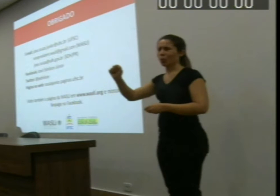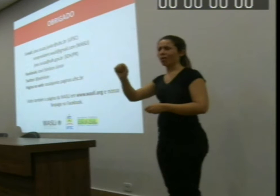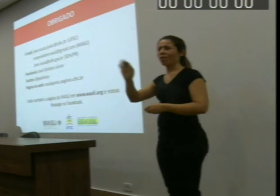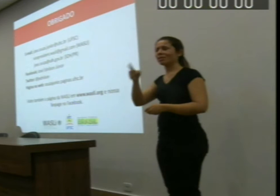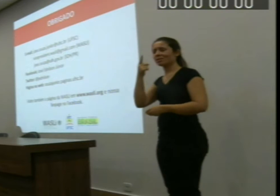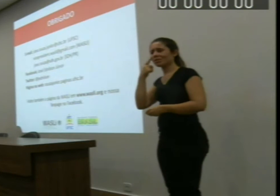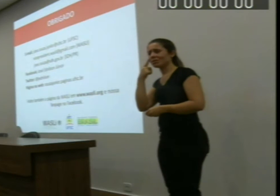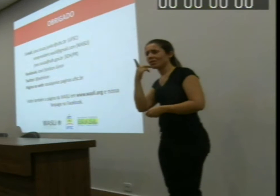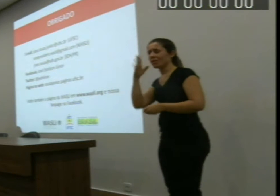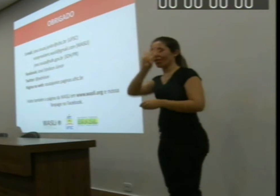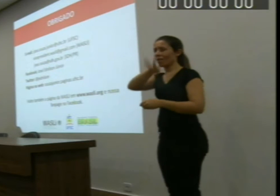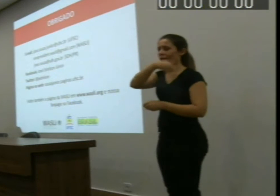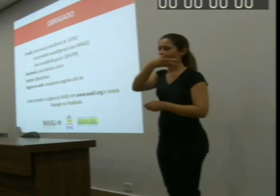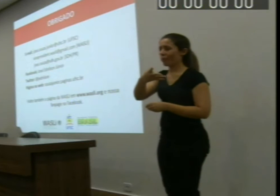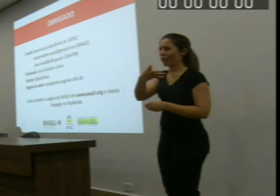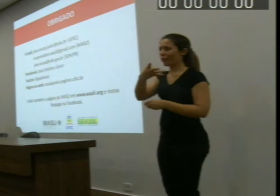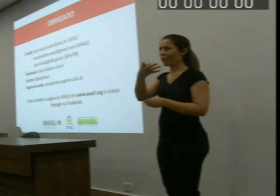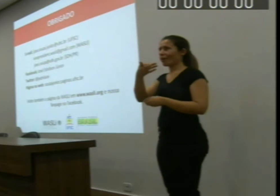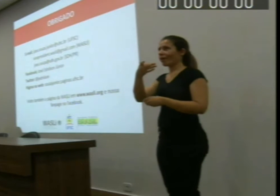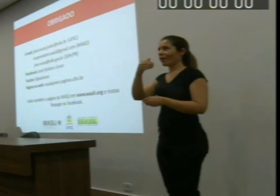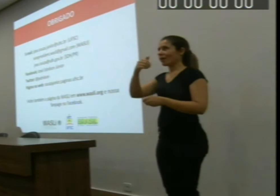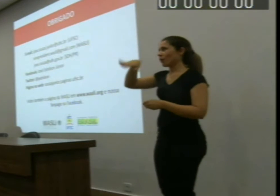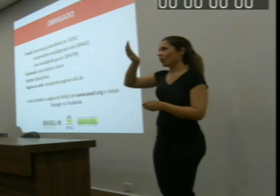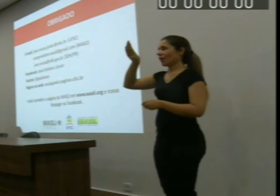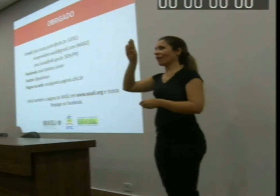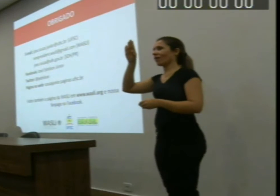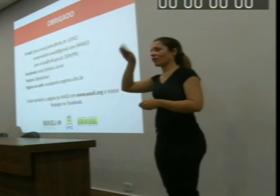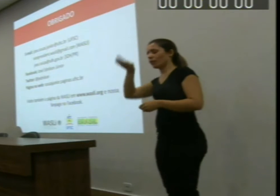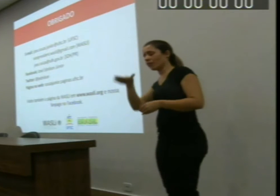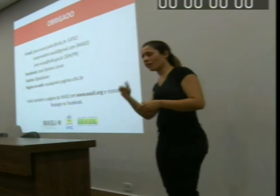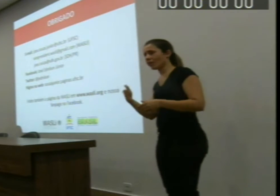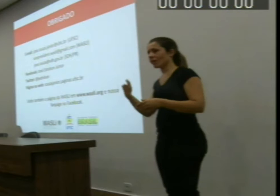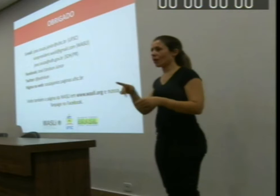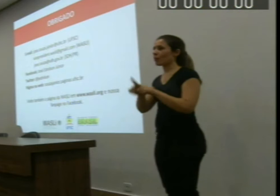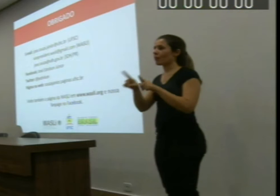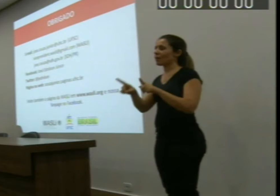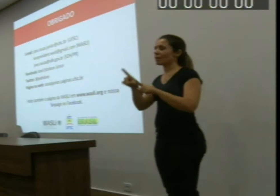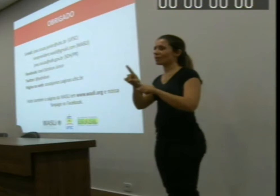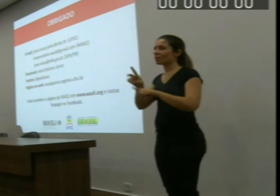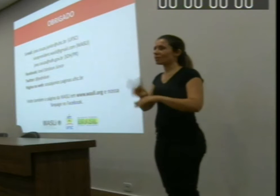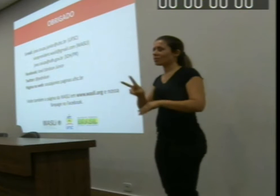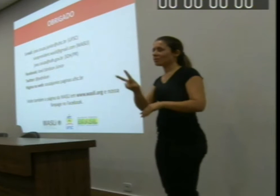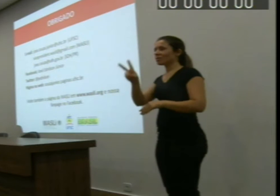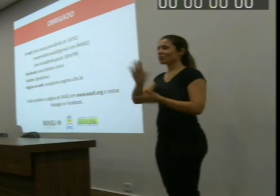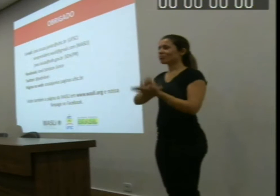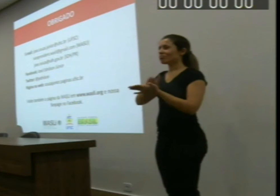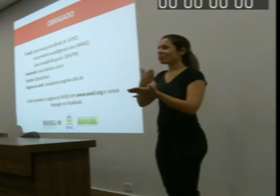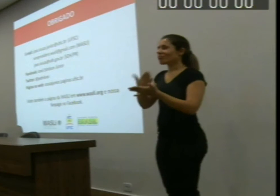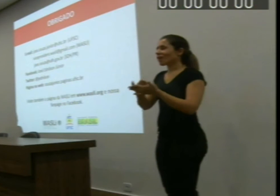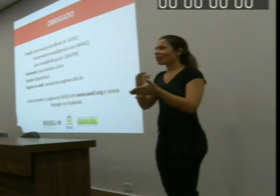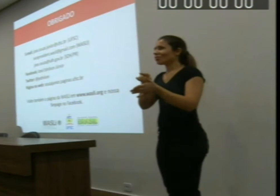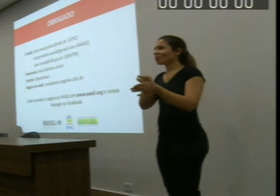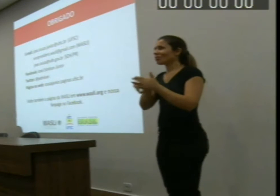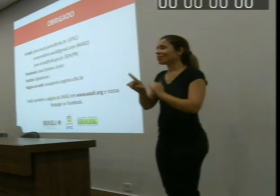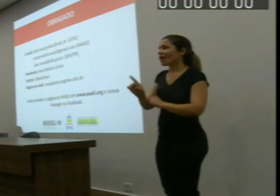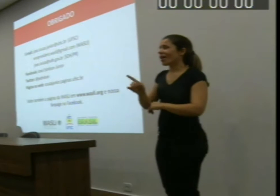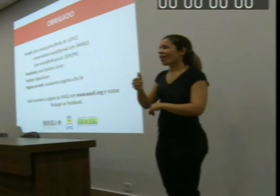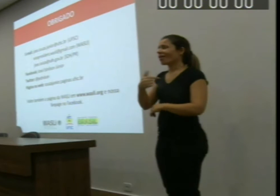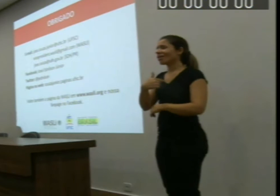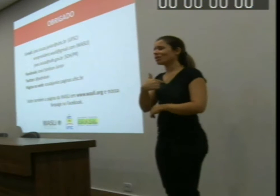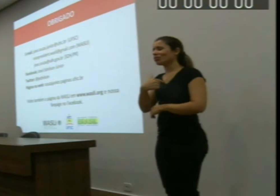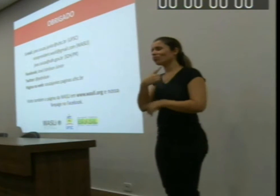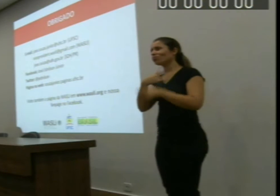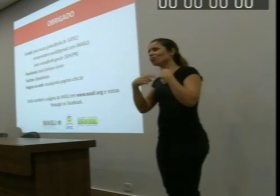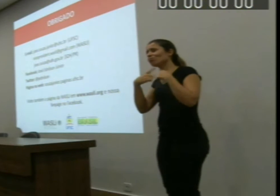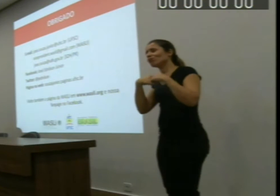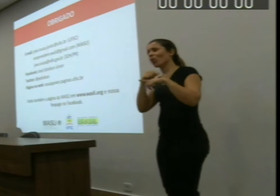serviço mas sempre vai acontecer de ter um serviço que o interprete vai perguntar Poxa mas eu tava querendo fazer esse trabalho e não não tá na tabela e